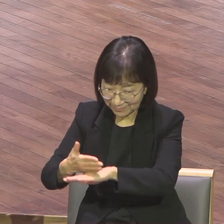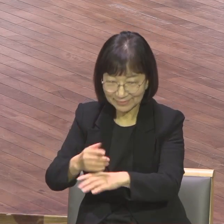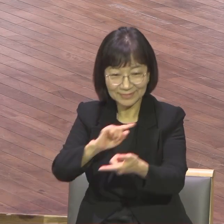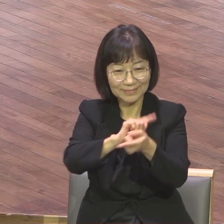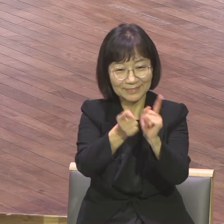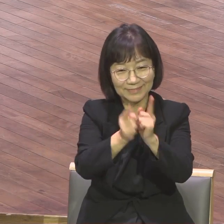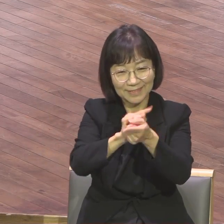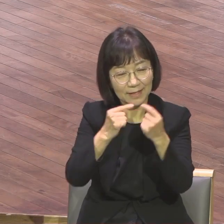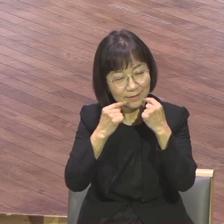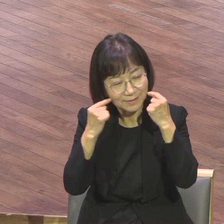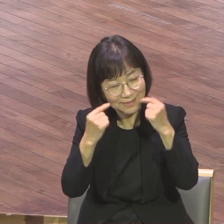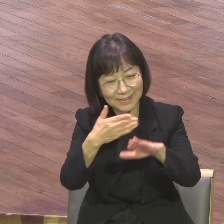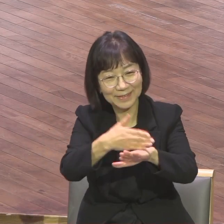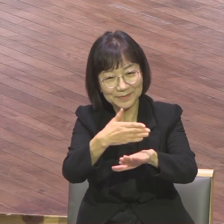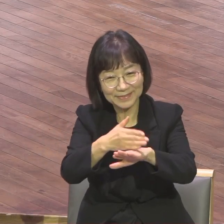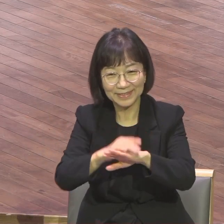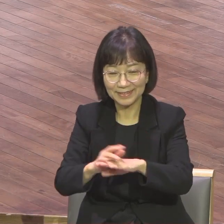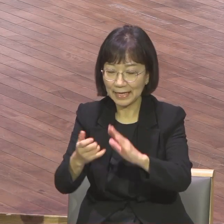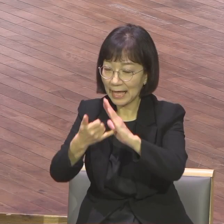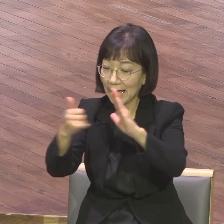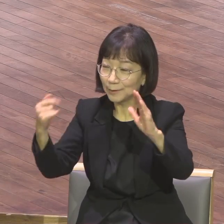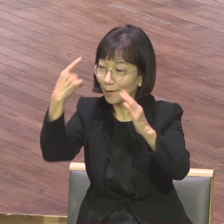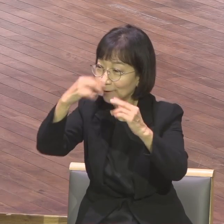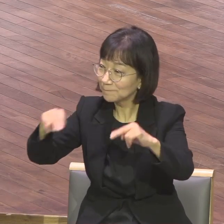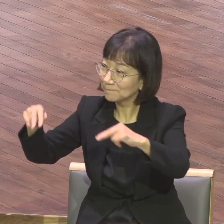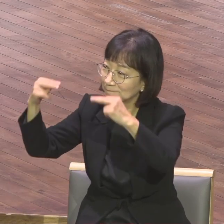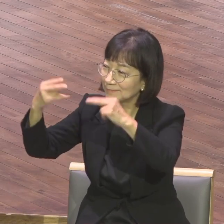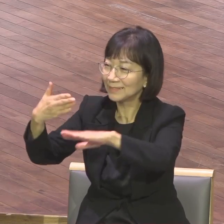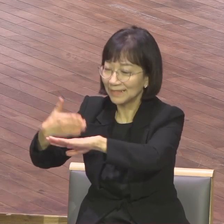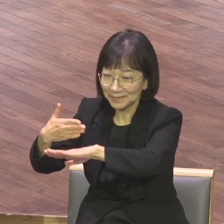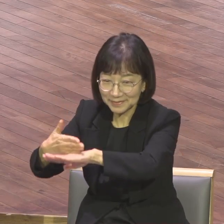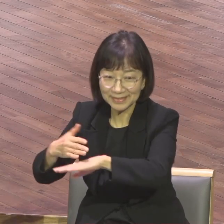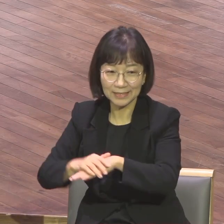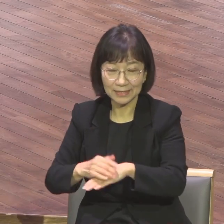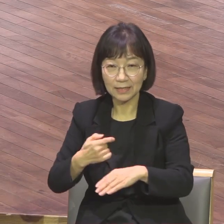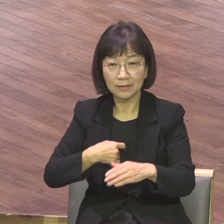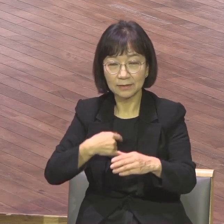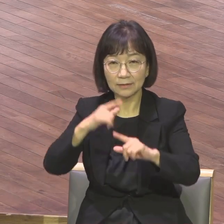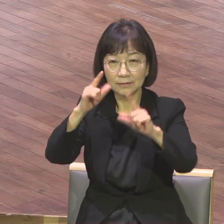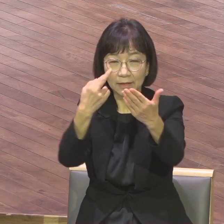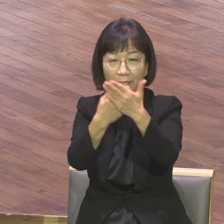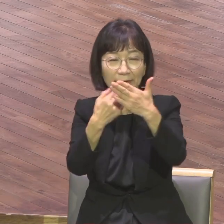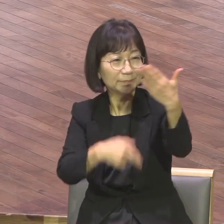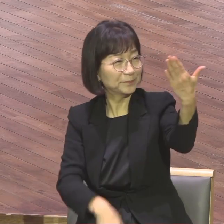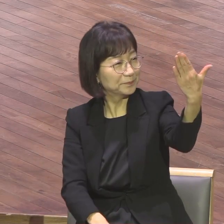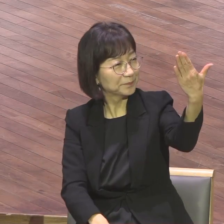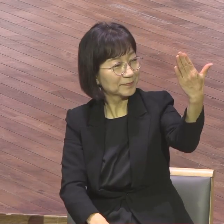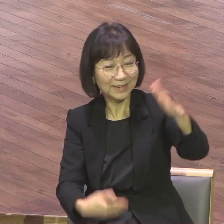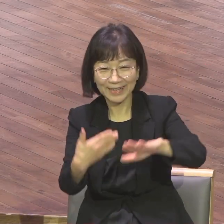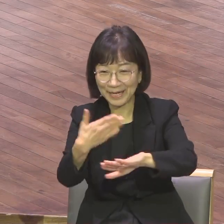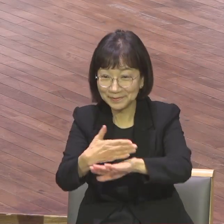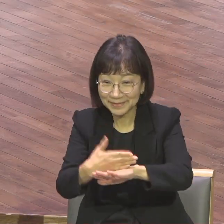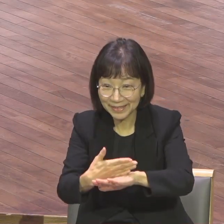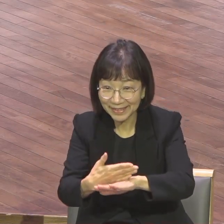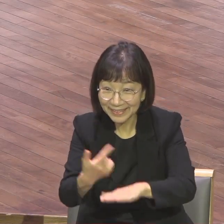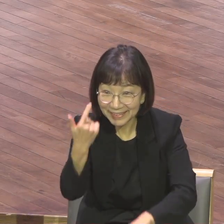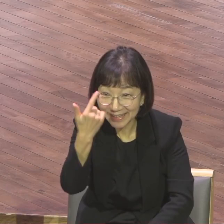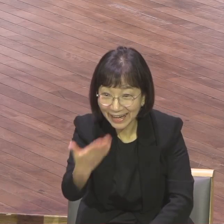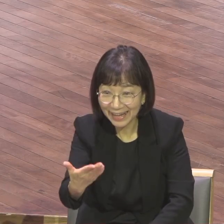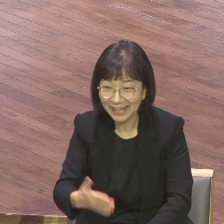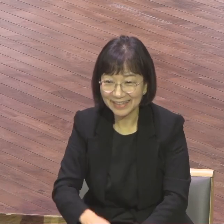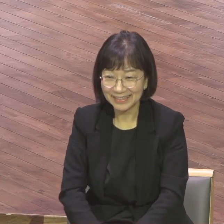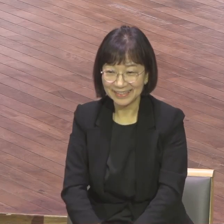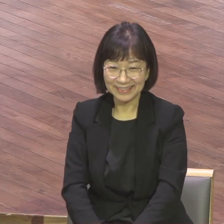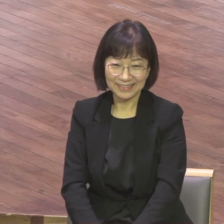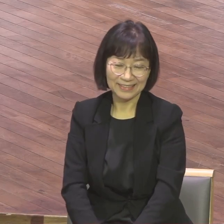감사. 가족 쳐다보면서 감사. 내 모습 보면서 감사. 감사합니까? 지금 또